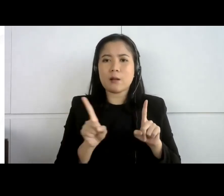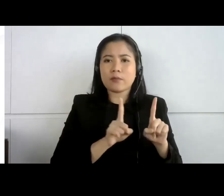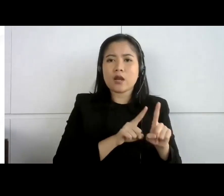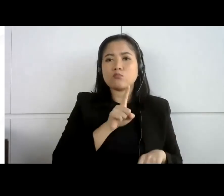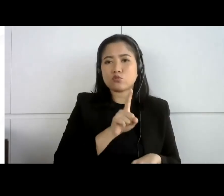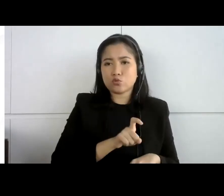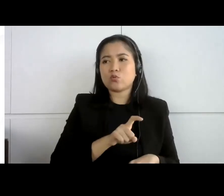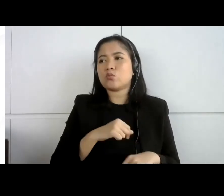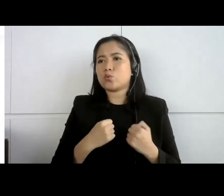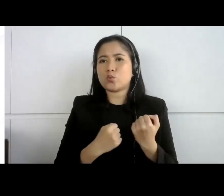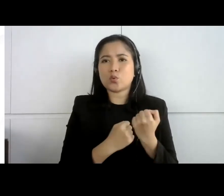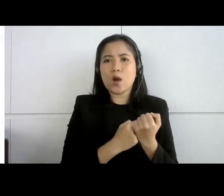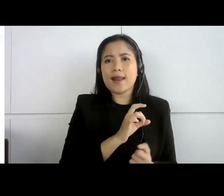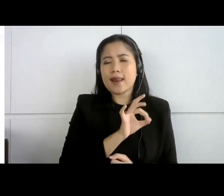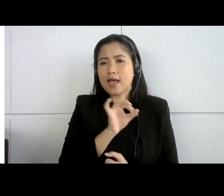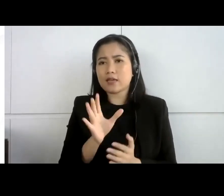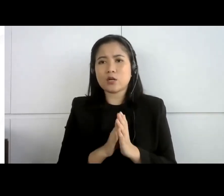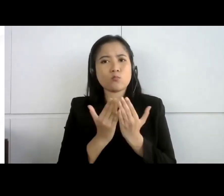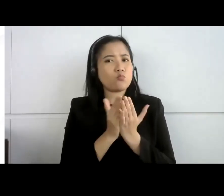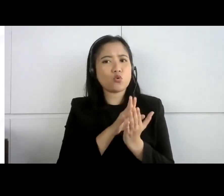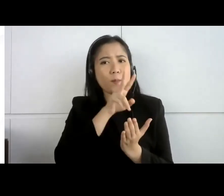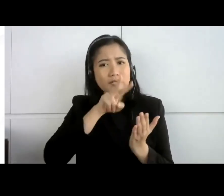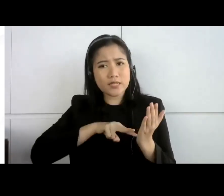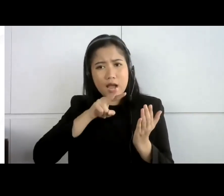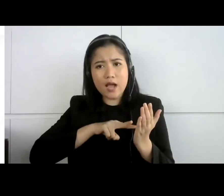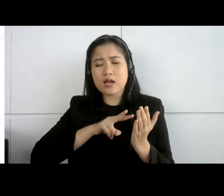dukungan lain seperti buku bacaan